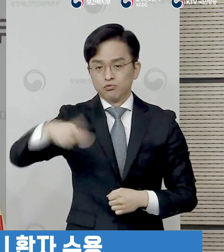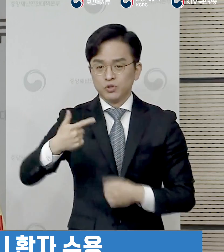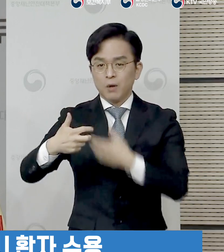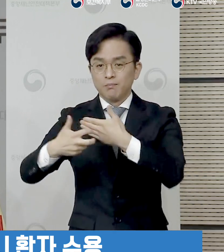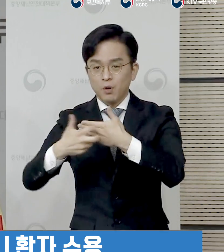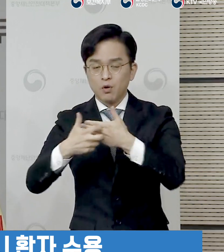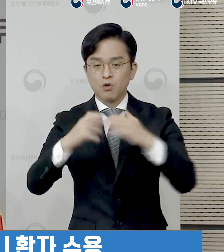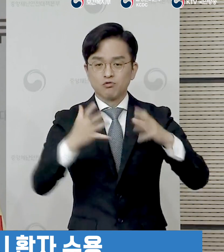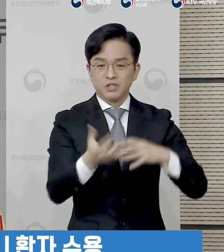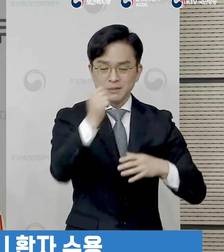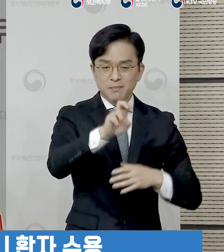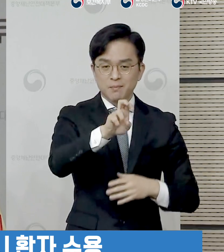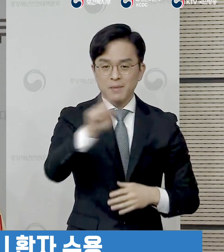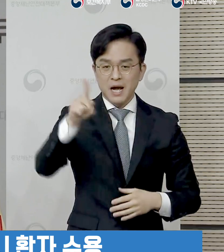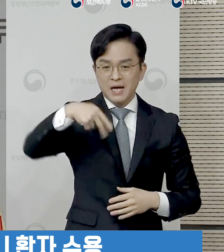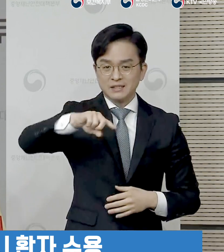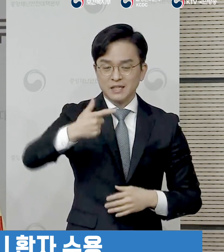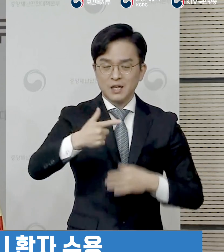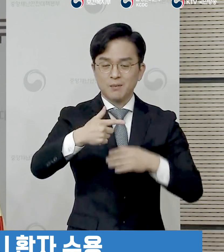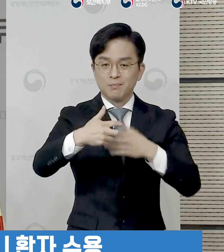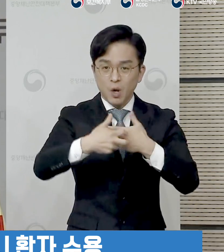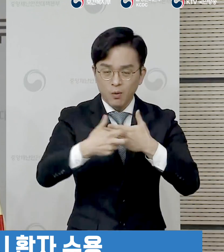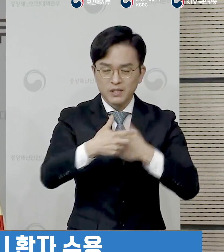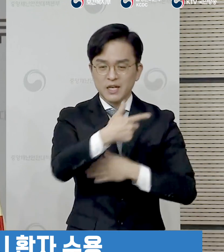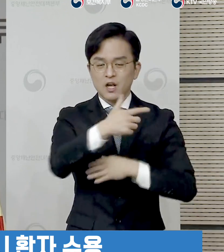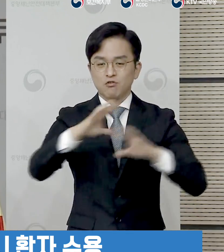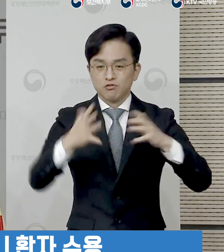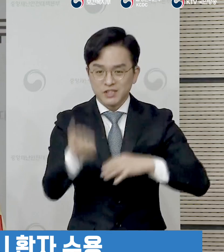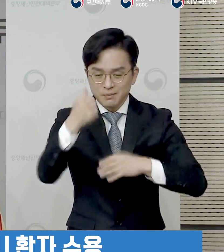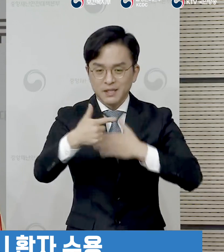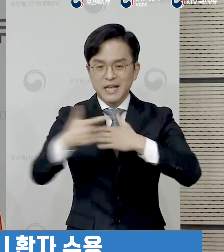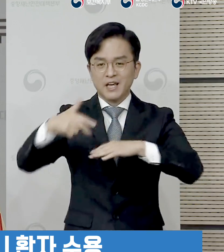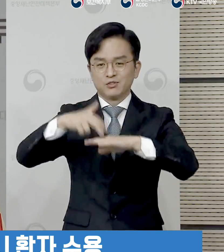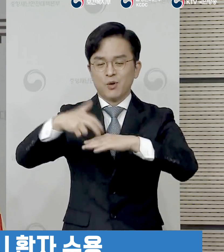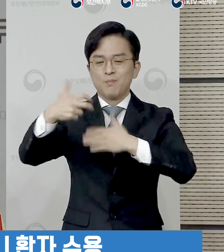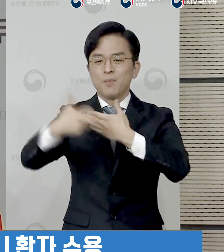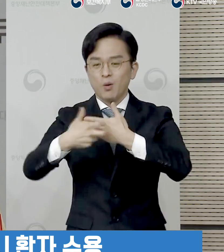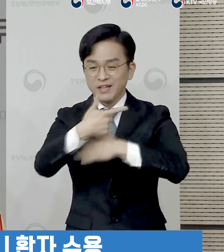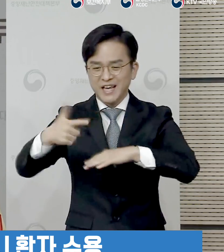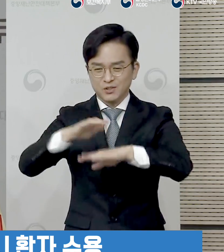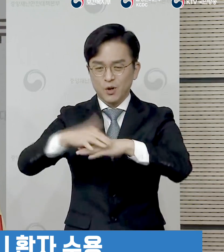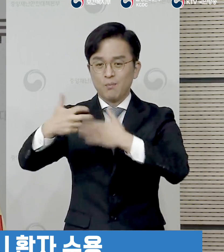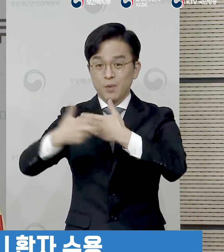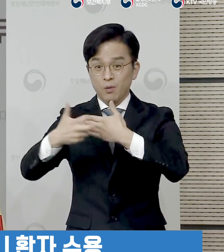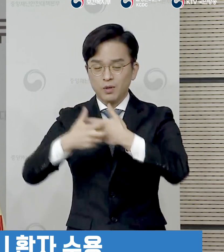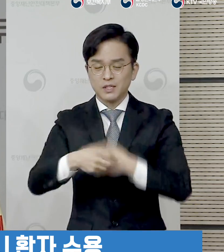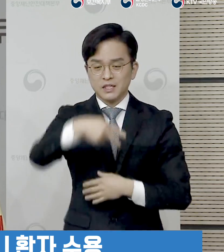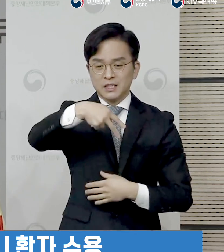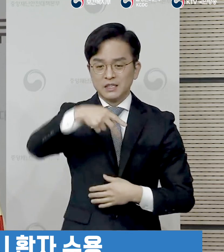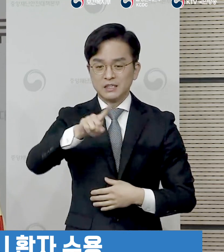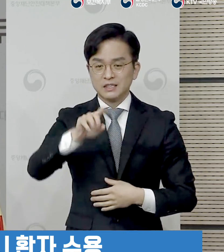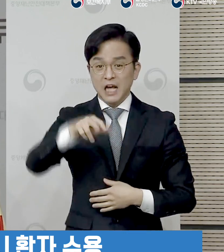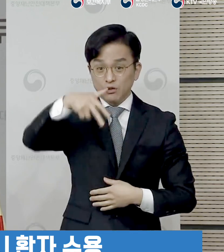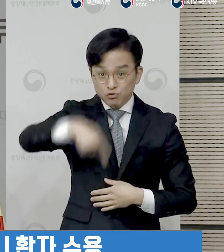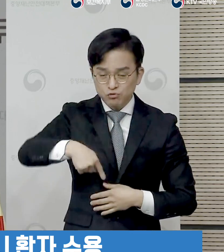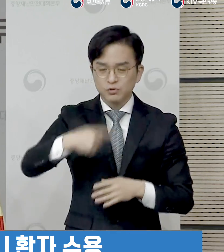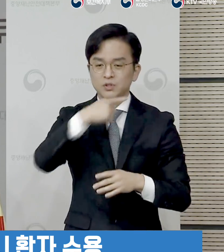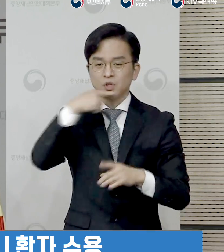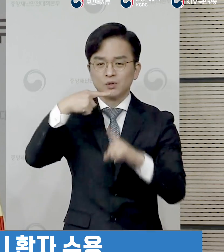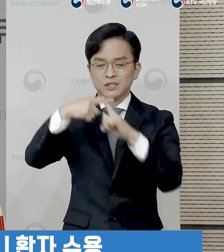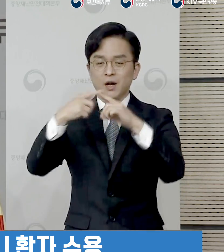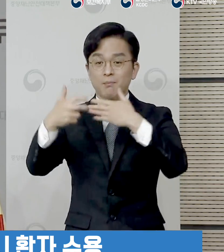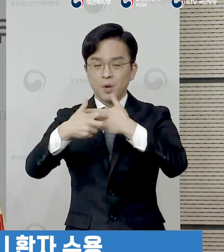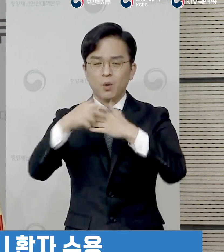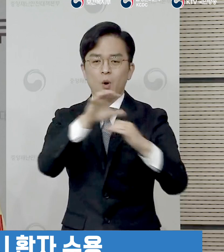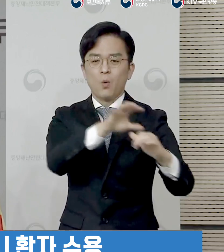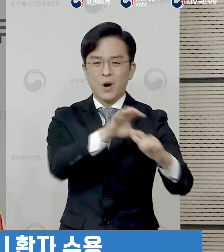국립마산병원, 국립대전병원 등을 운영하고 있으며 상주와 영주의 적십자병원도 추가하여 환자들을 입원시키고